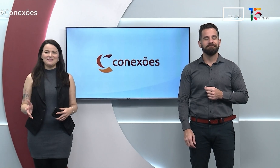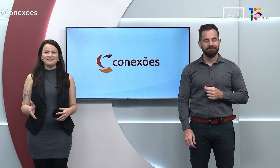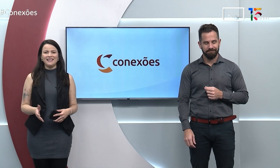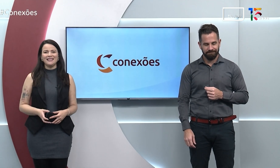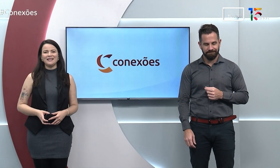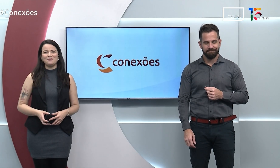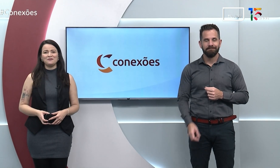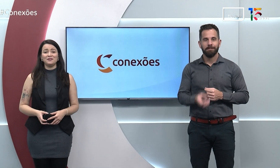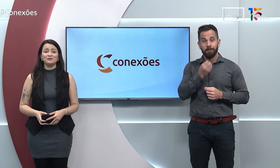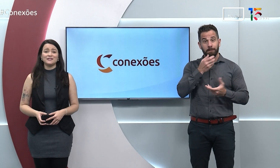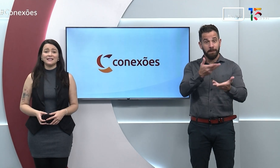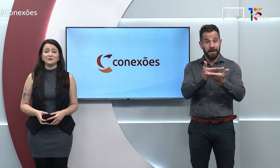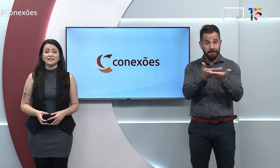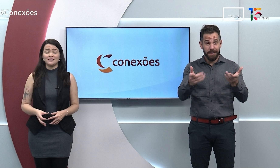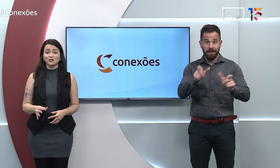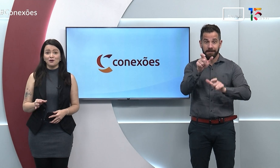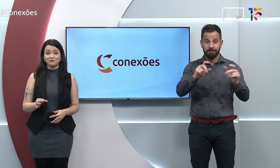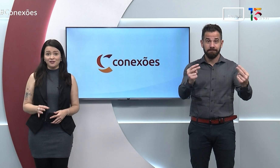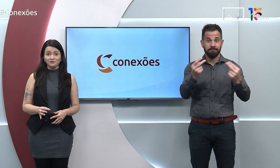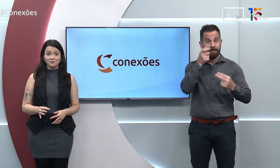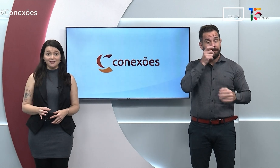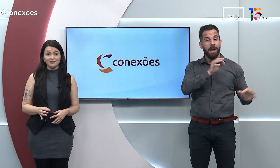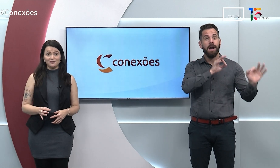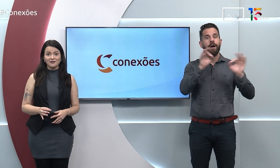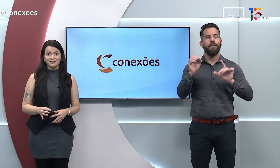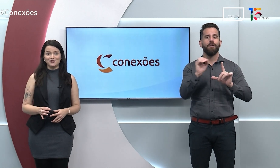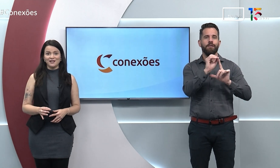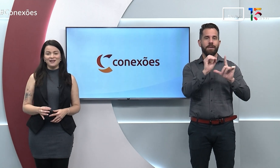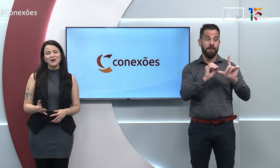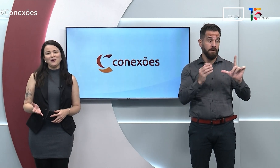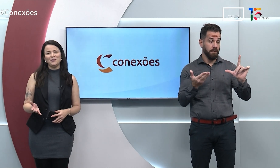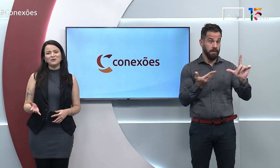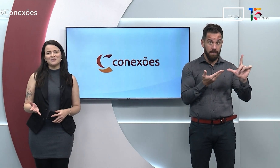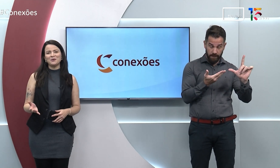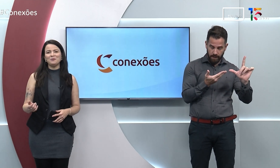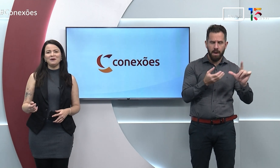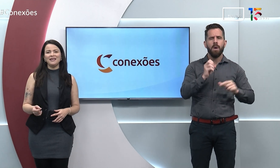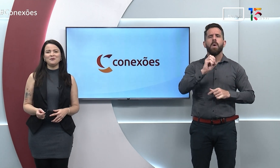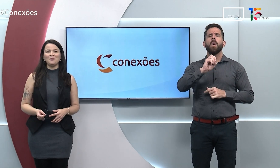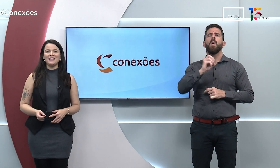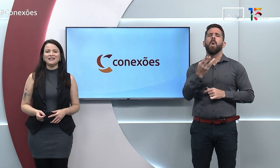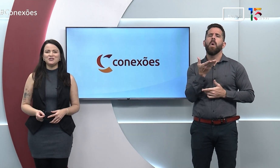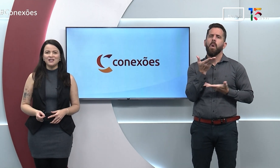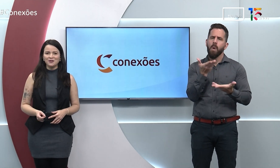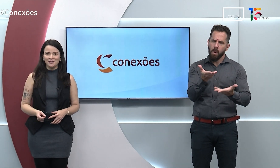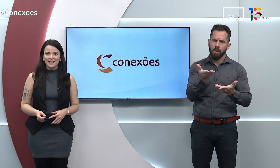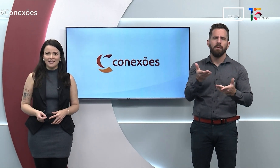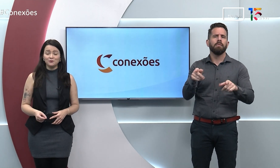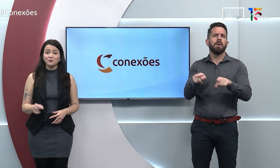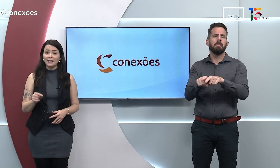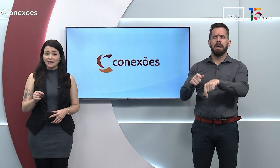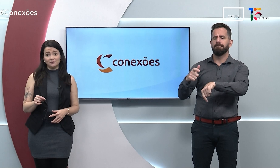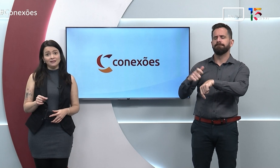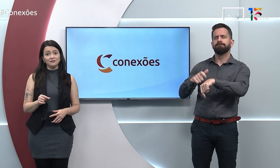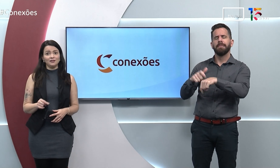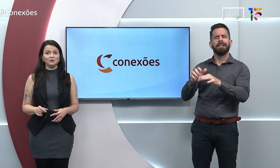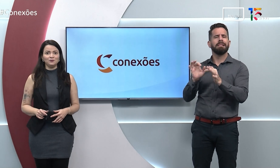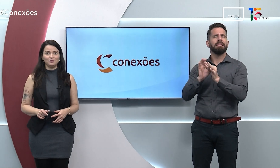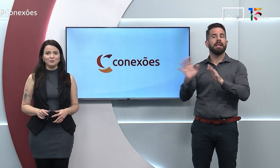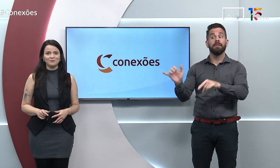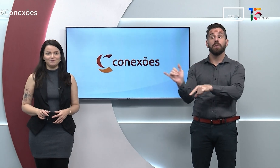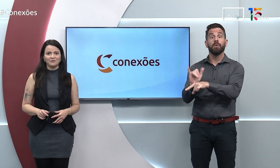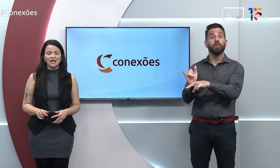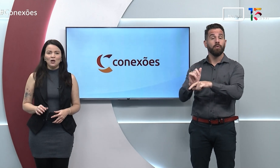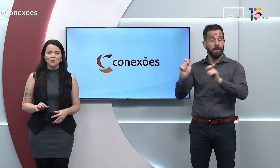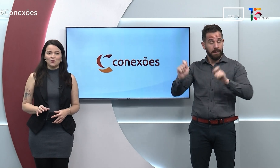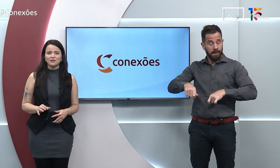Seja bem-vinda e bem-vindo você que nos assiste ao vivo pela TV UFG ou que nos acompanha em qualquer dia e horário no canal da TV no